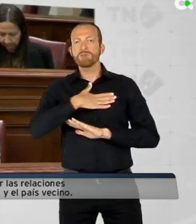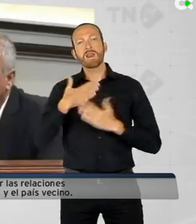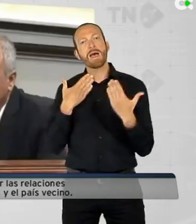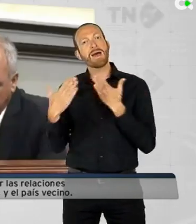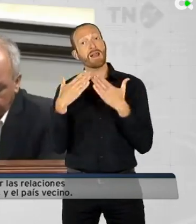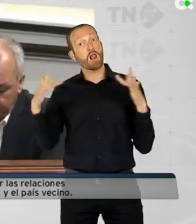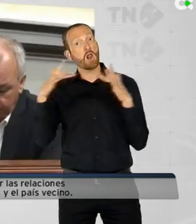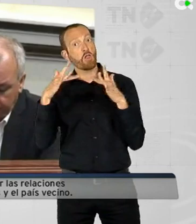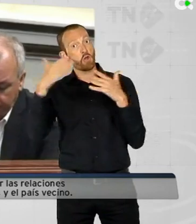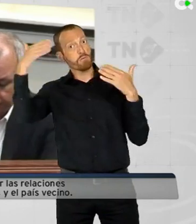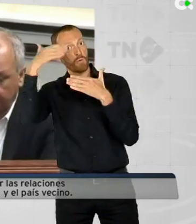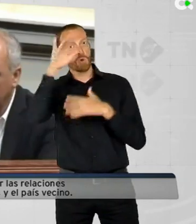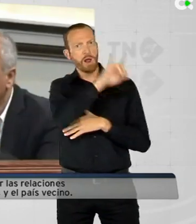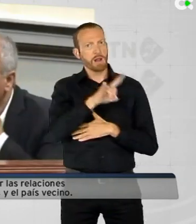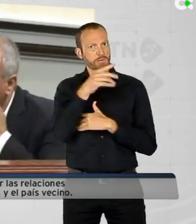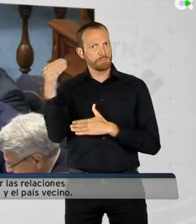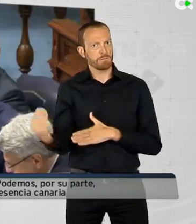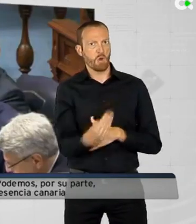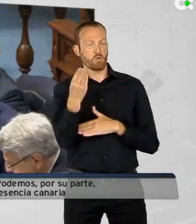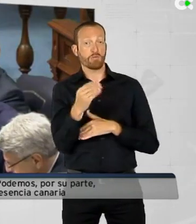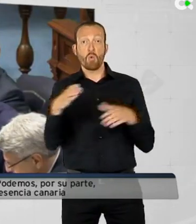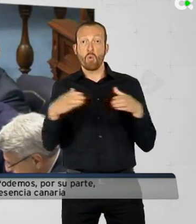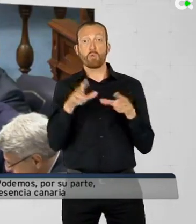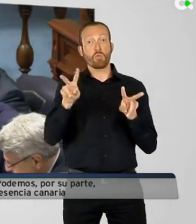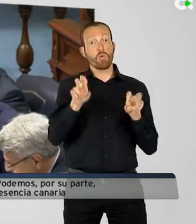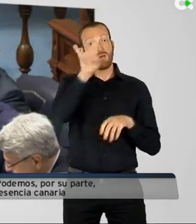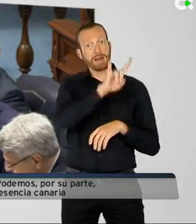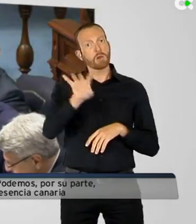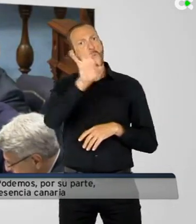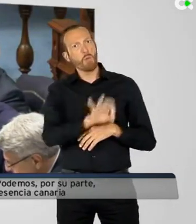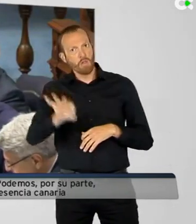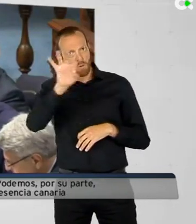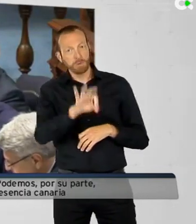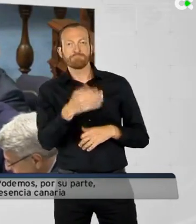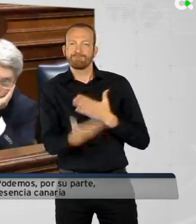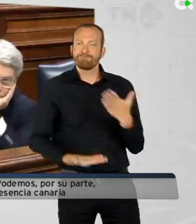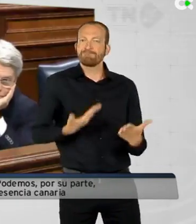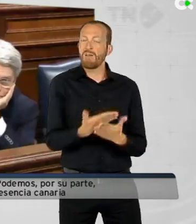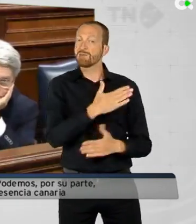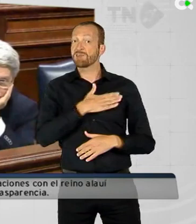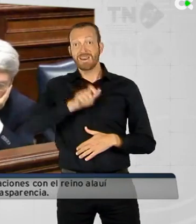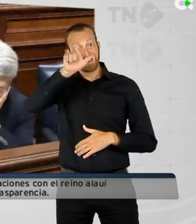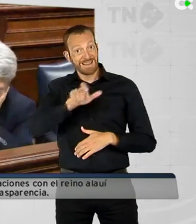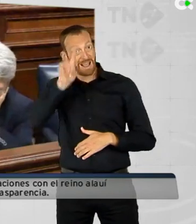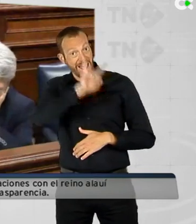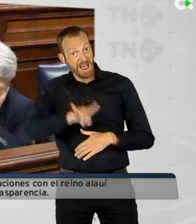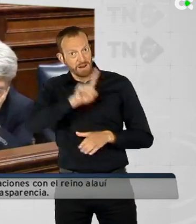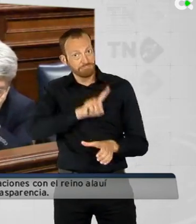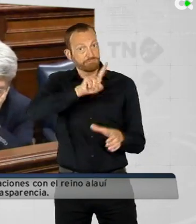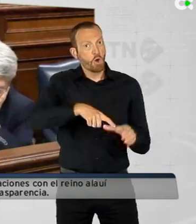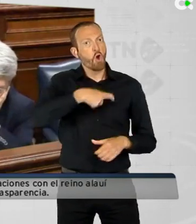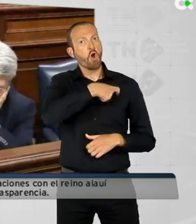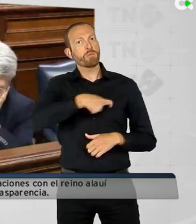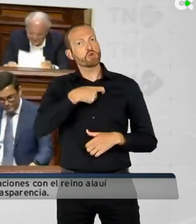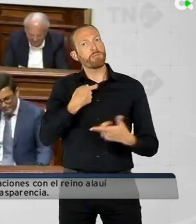relaciones entre las islas y el país vecino. Nueva Canarias y Podemos, por su parte, exigieron presencia canaria en las futuras